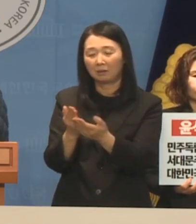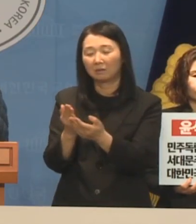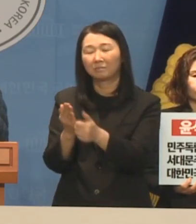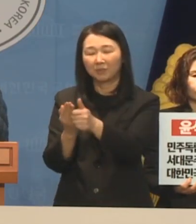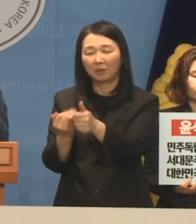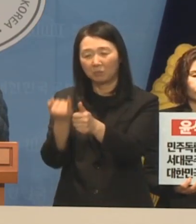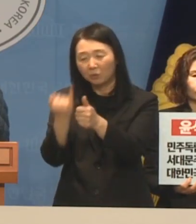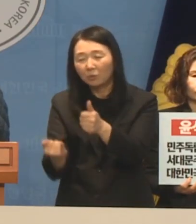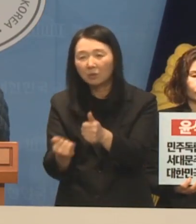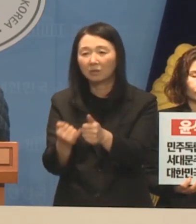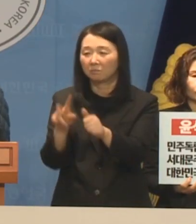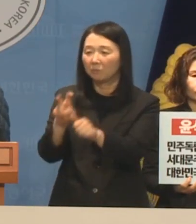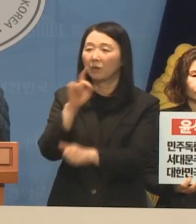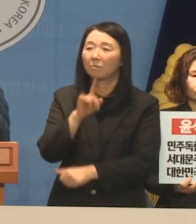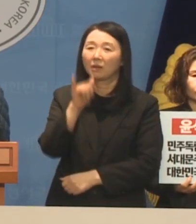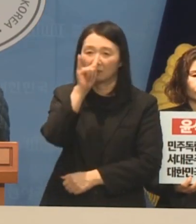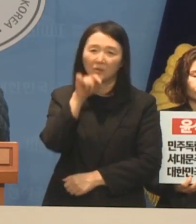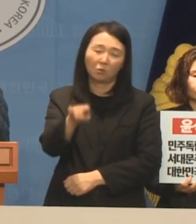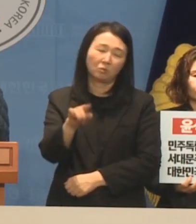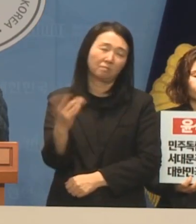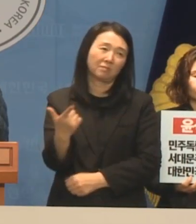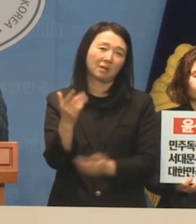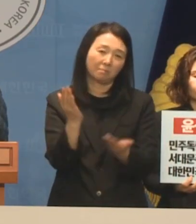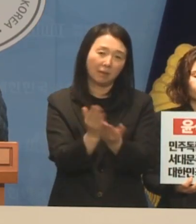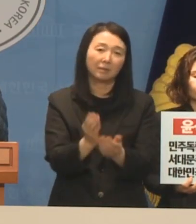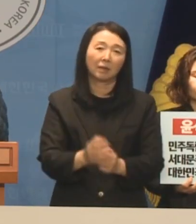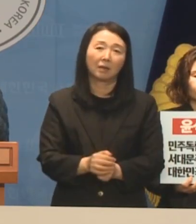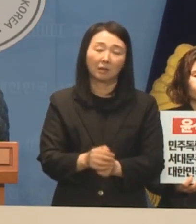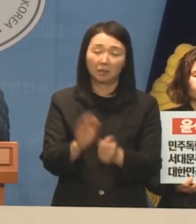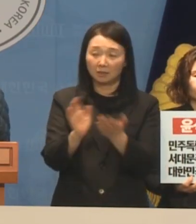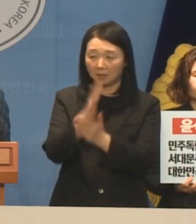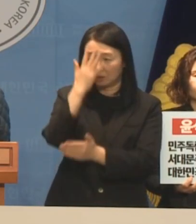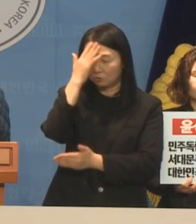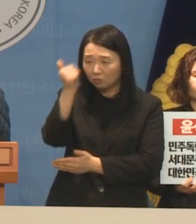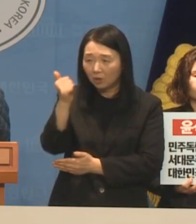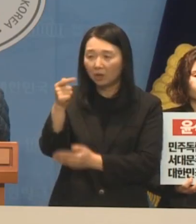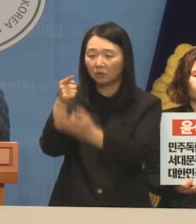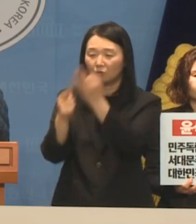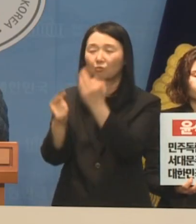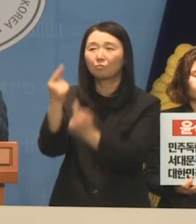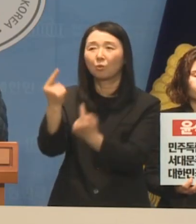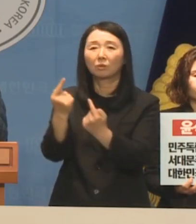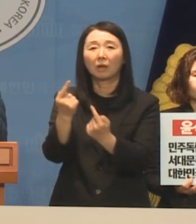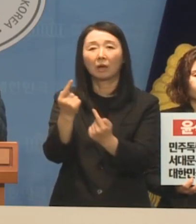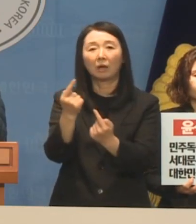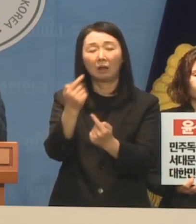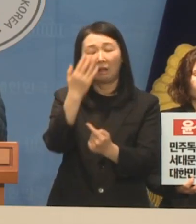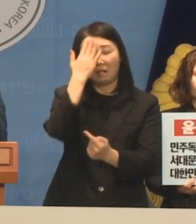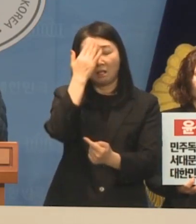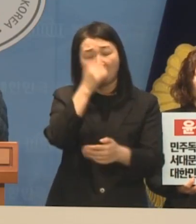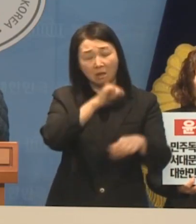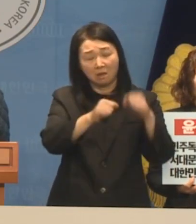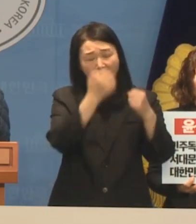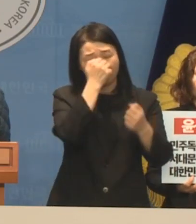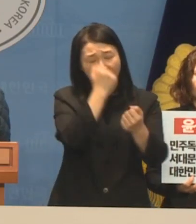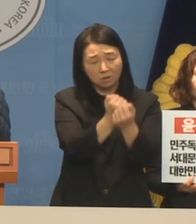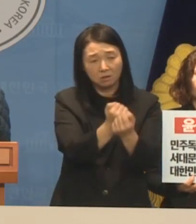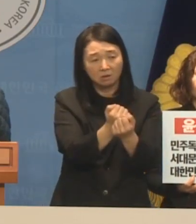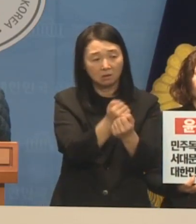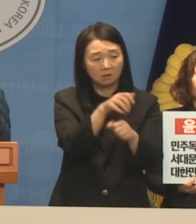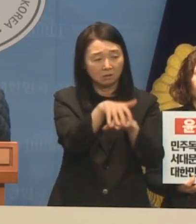그런 짝입니다. 내란 수괴 윤석열이보다 더 수괴다운 세력들이 준동하고